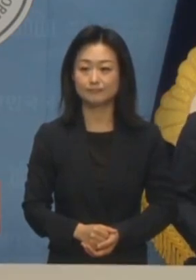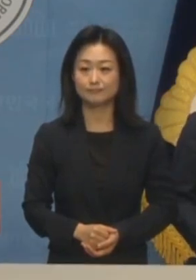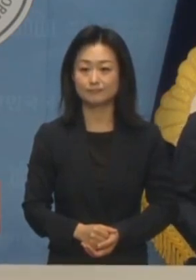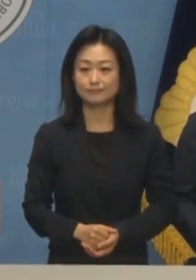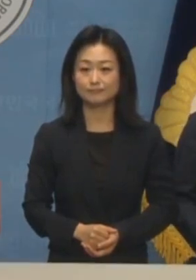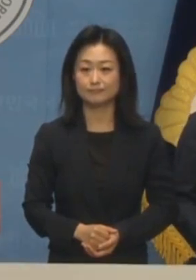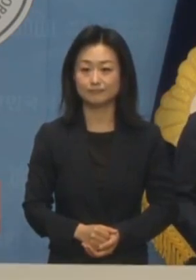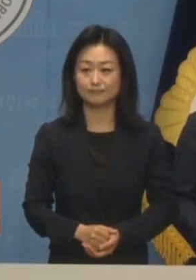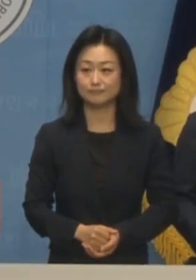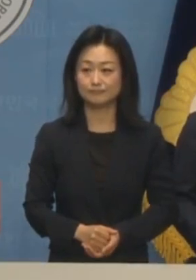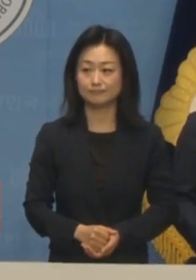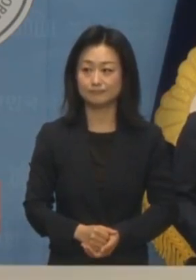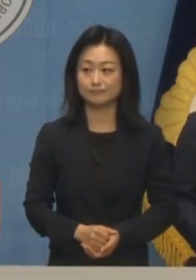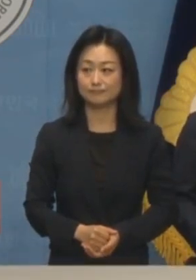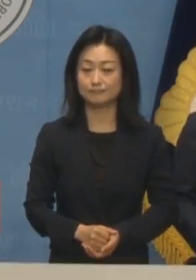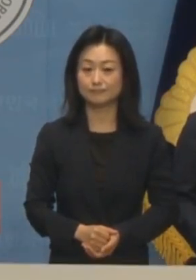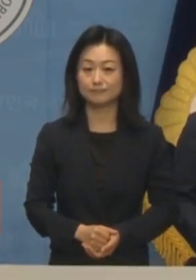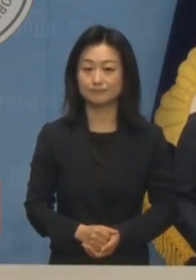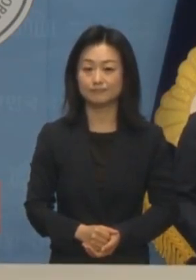확인했어요.